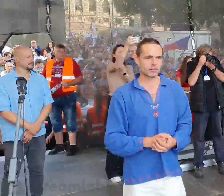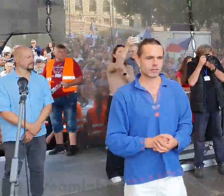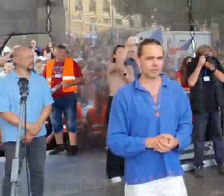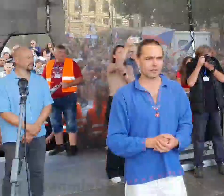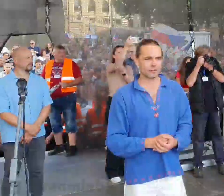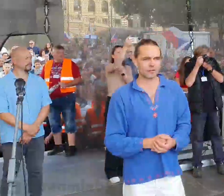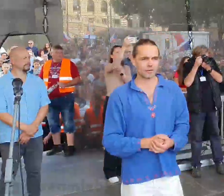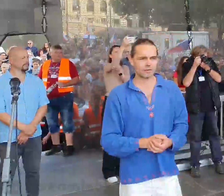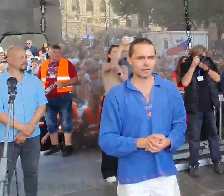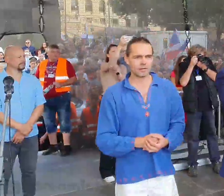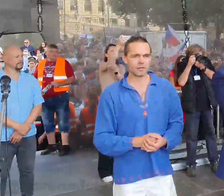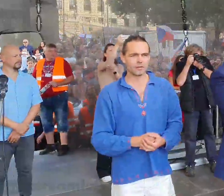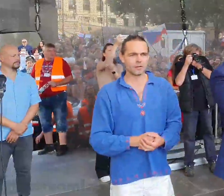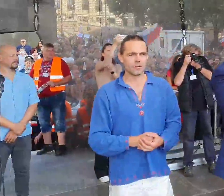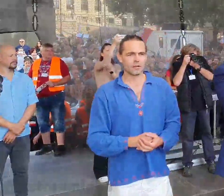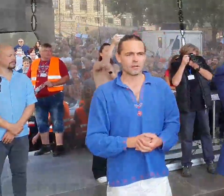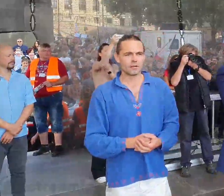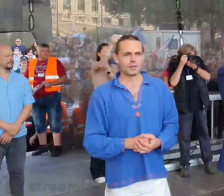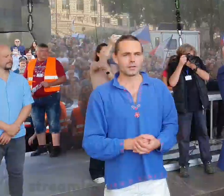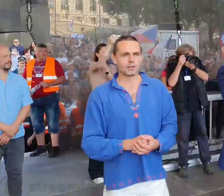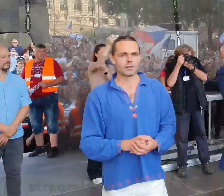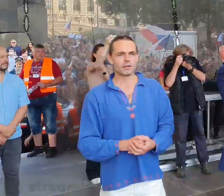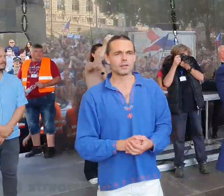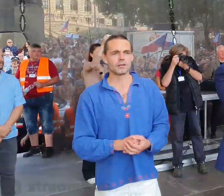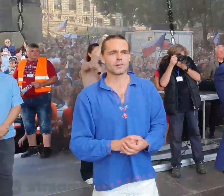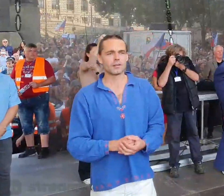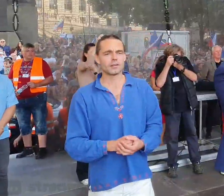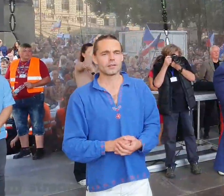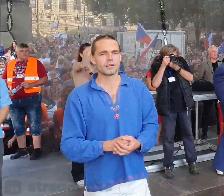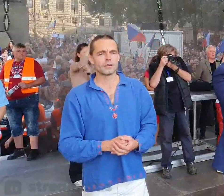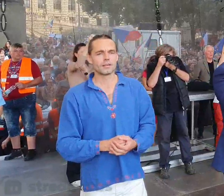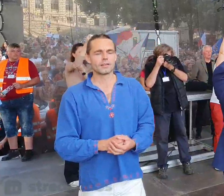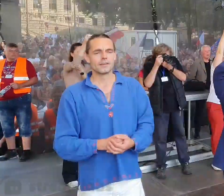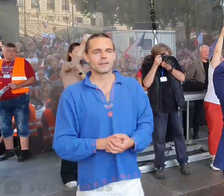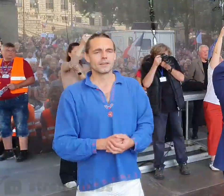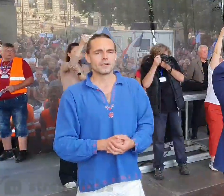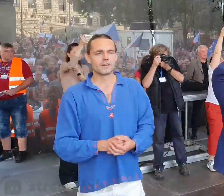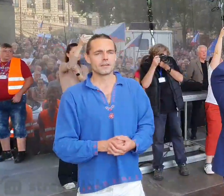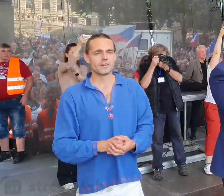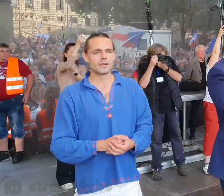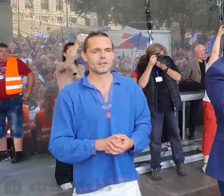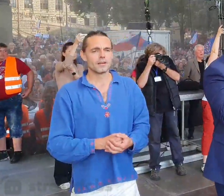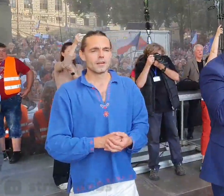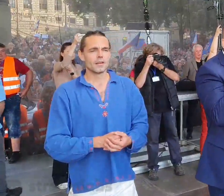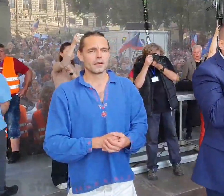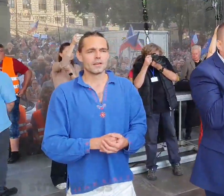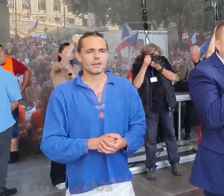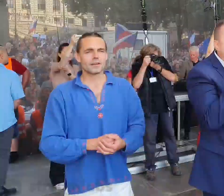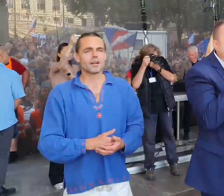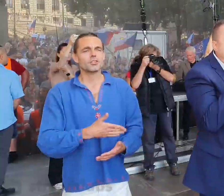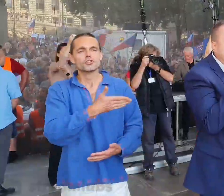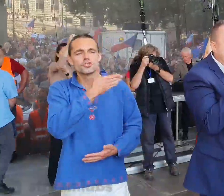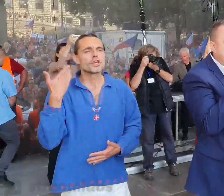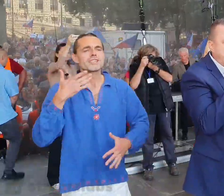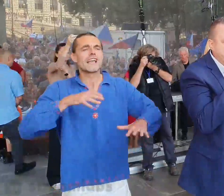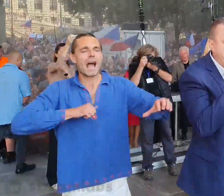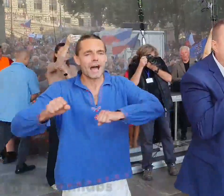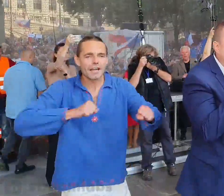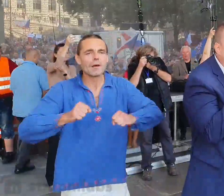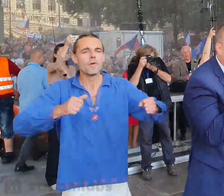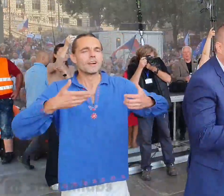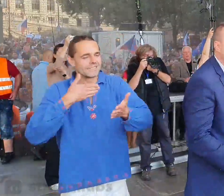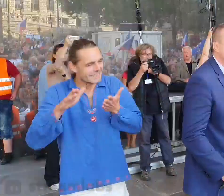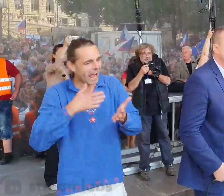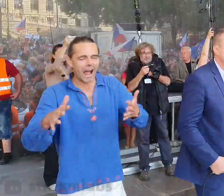Díky vám, teď tady svou pohody a můžu říct, že Česká republika dnes je a je připravená kráčet